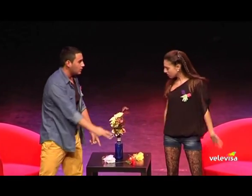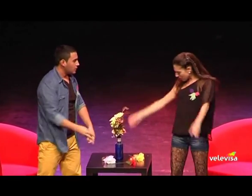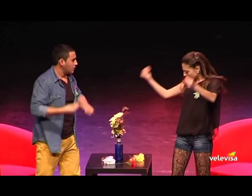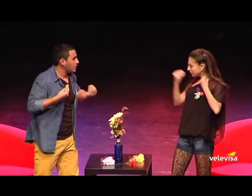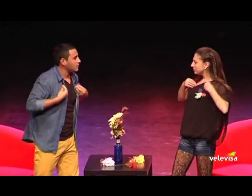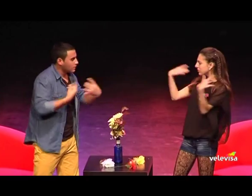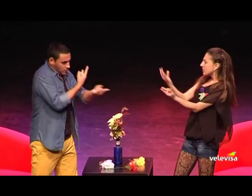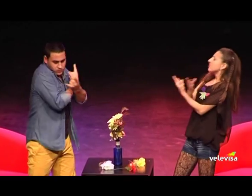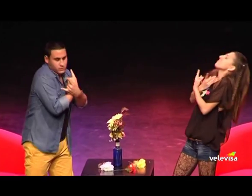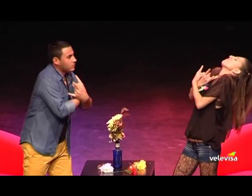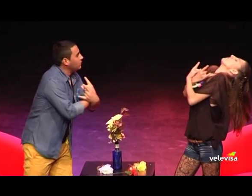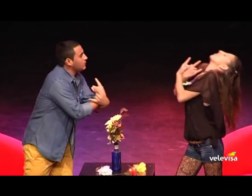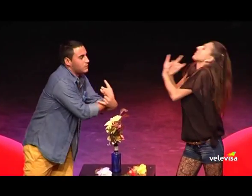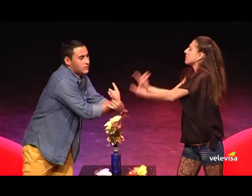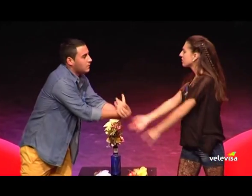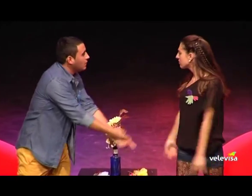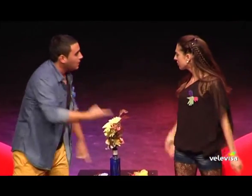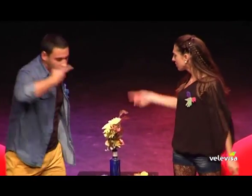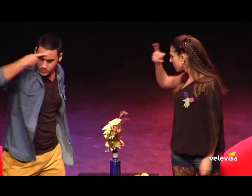Atándome a tu vida Recuérdame